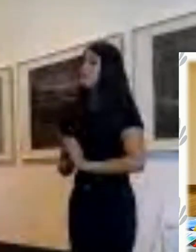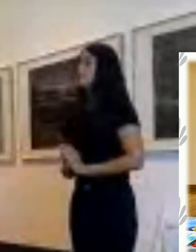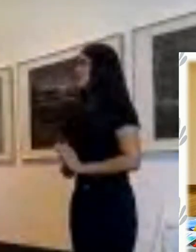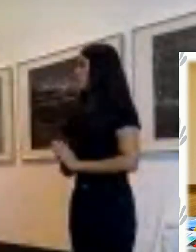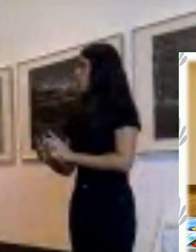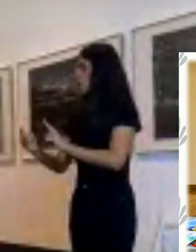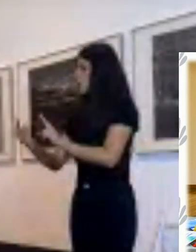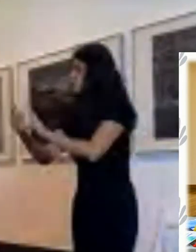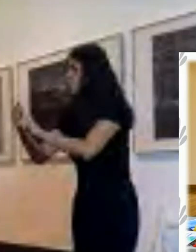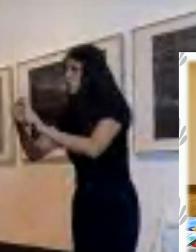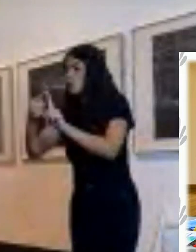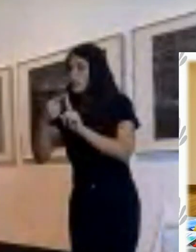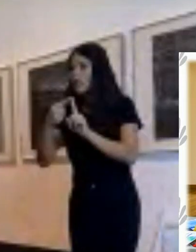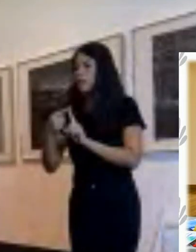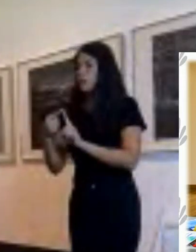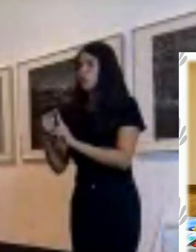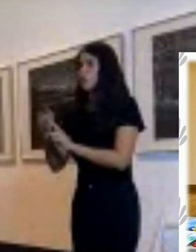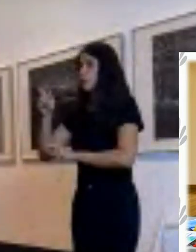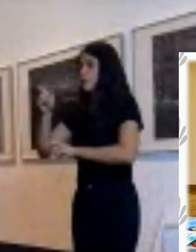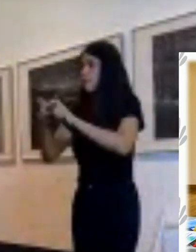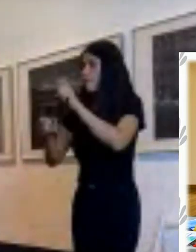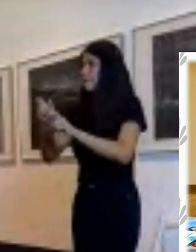detalles. El contactarnos con personas,